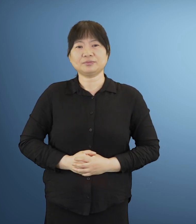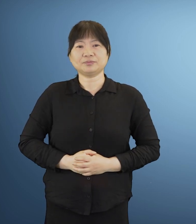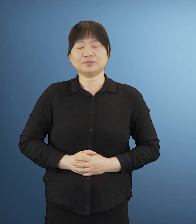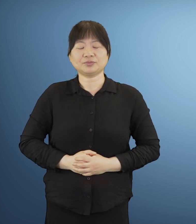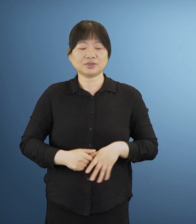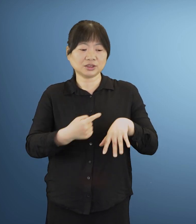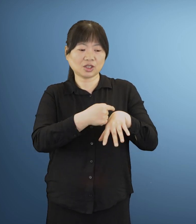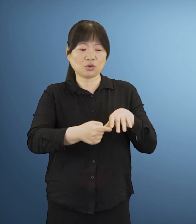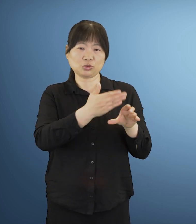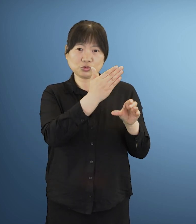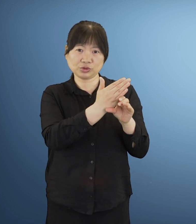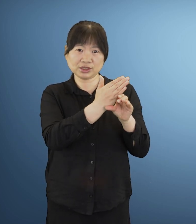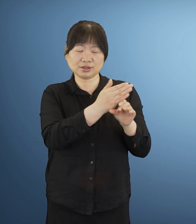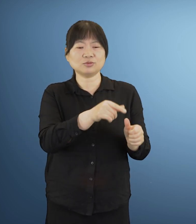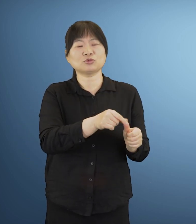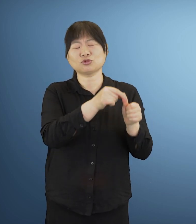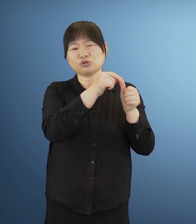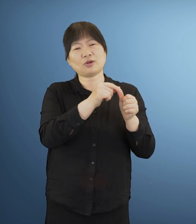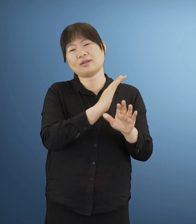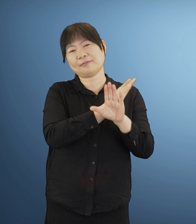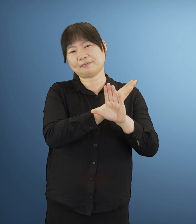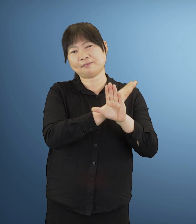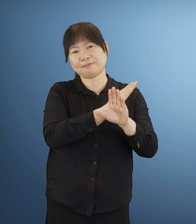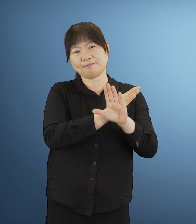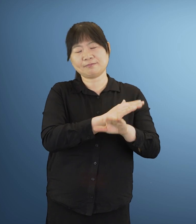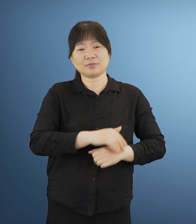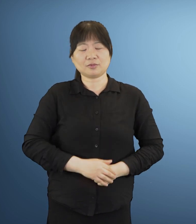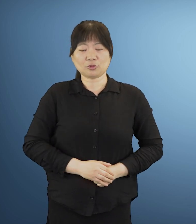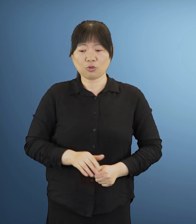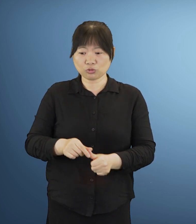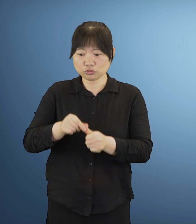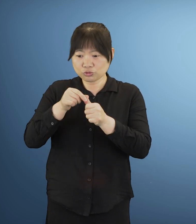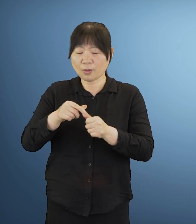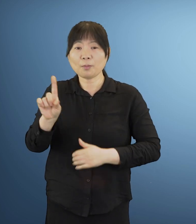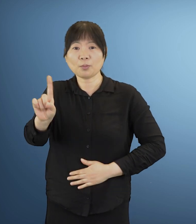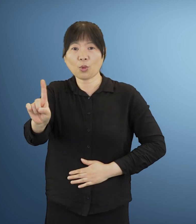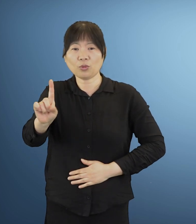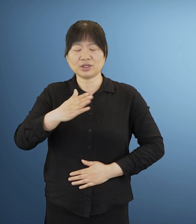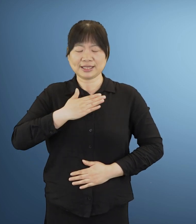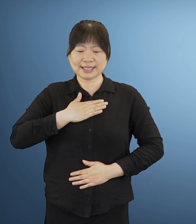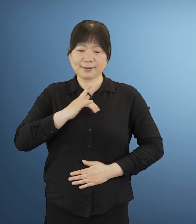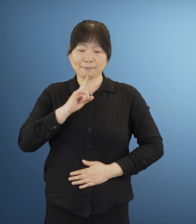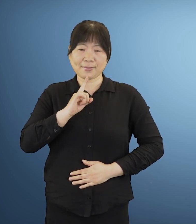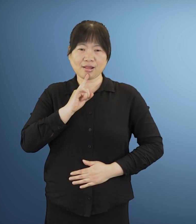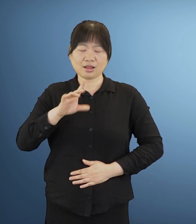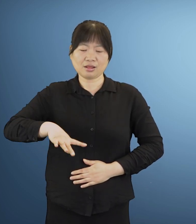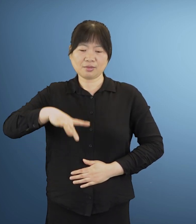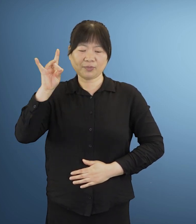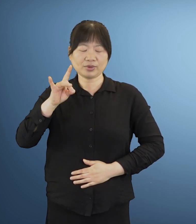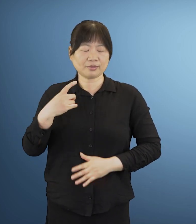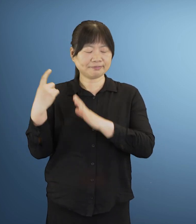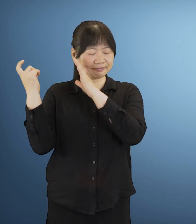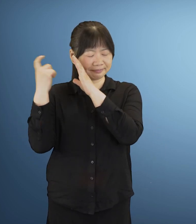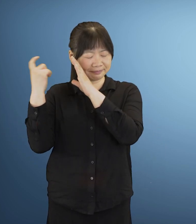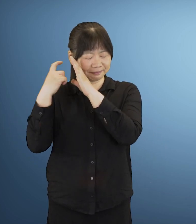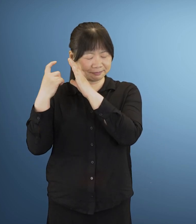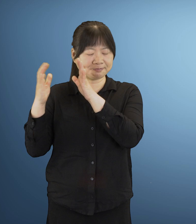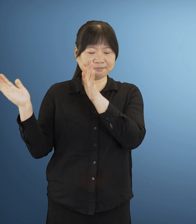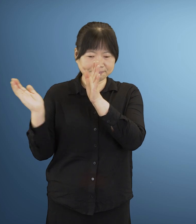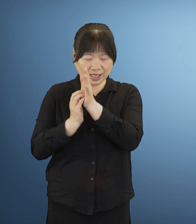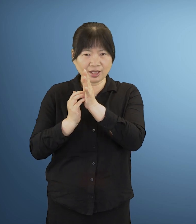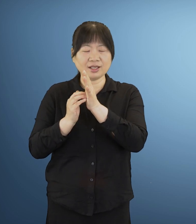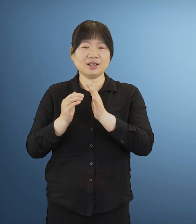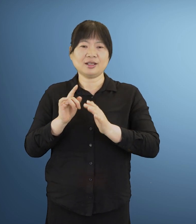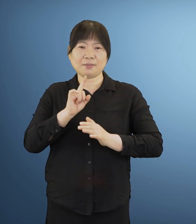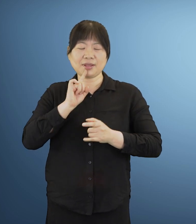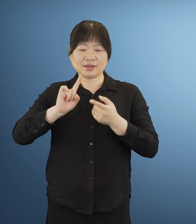혈연 중심으로 구원이 이루어지지 않는다. 구원이라는 것은 내 말을 일단 듣고 그